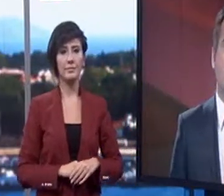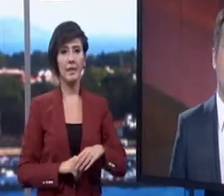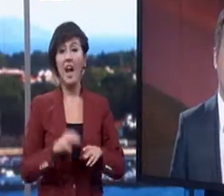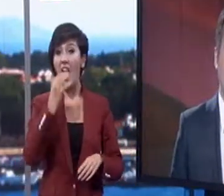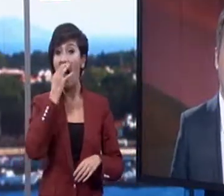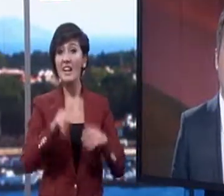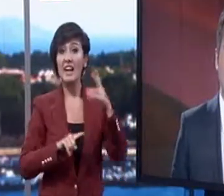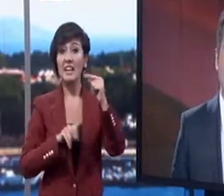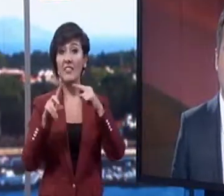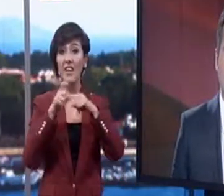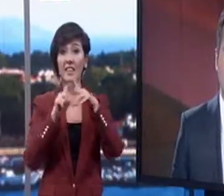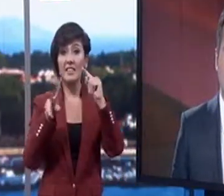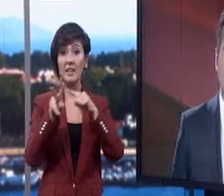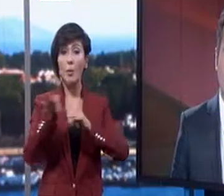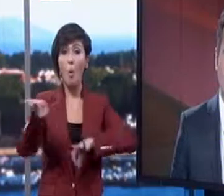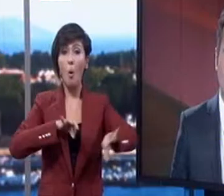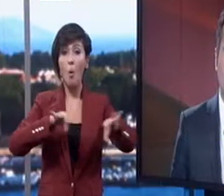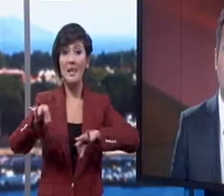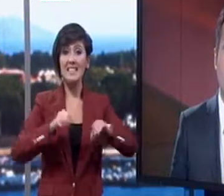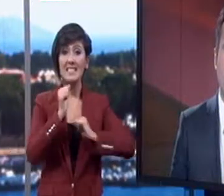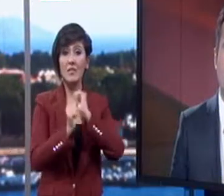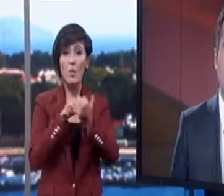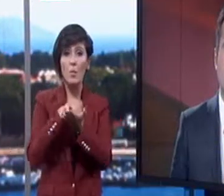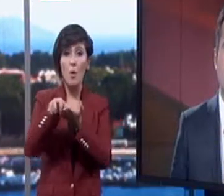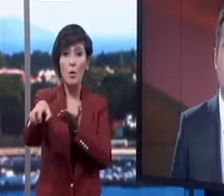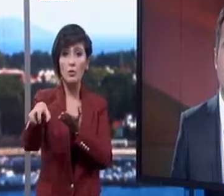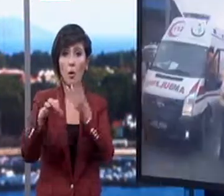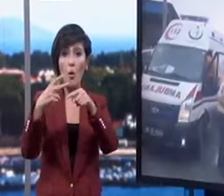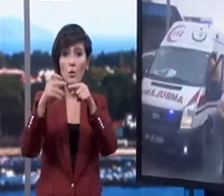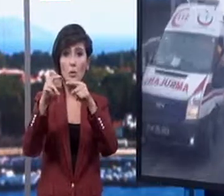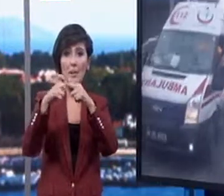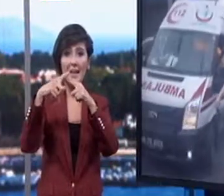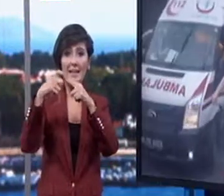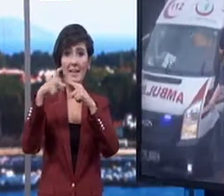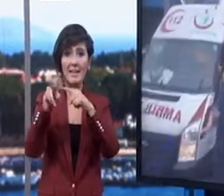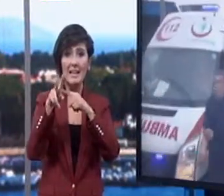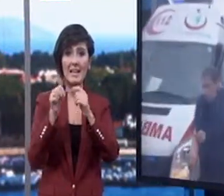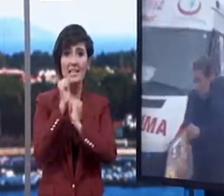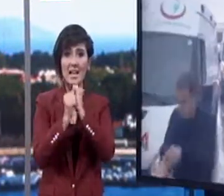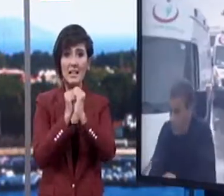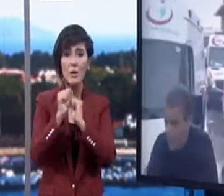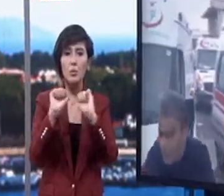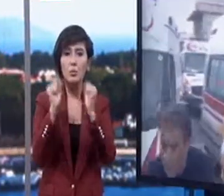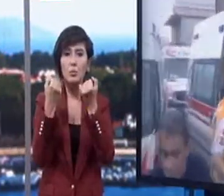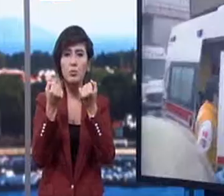Ankara İvedik Organize Sanayi Bölgesi'nde bulunan Özpetek Sanayi sitesinde buz imalatı yapan bir atölyede patlama meydana